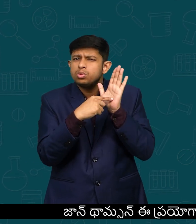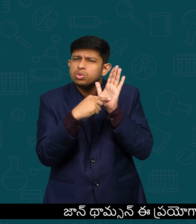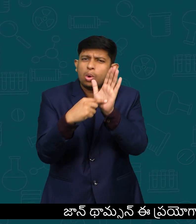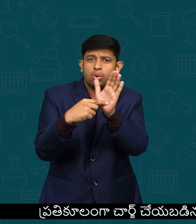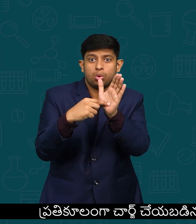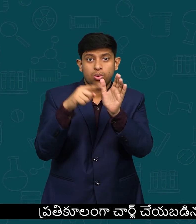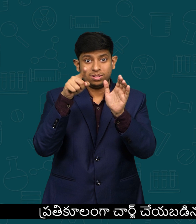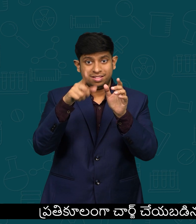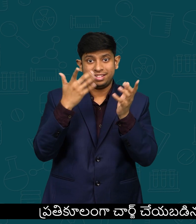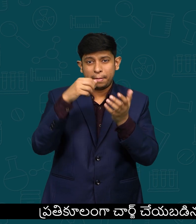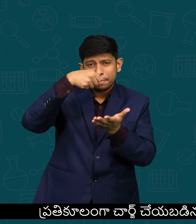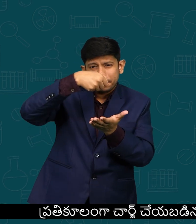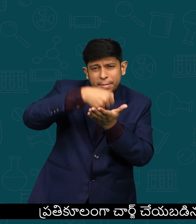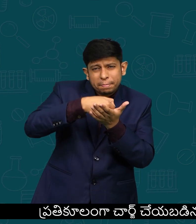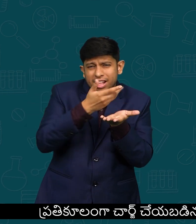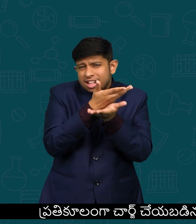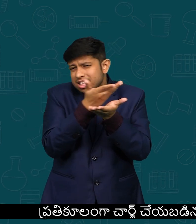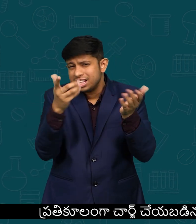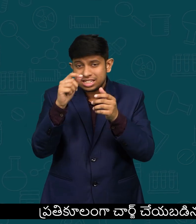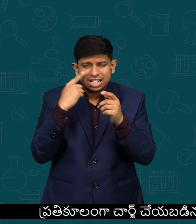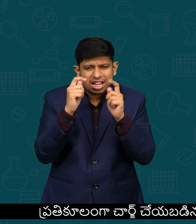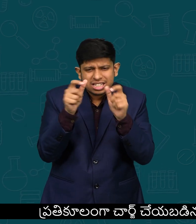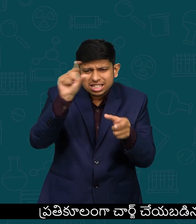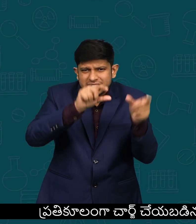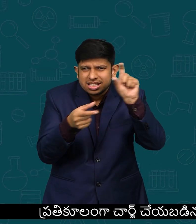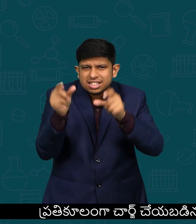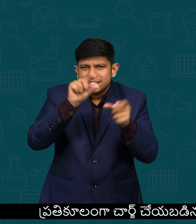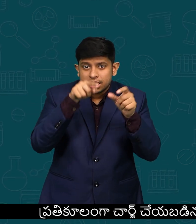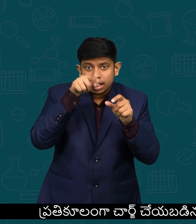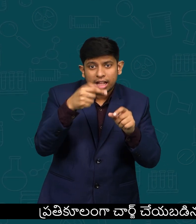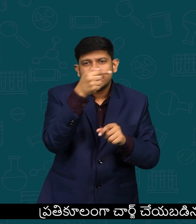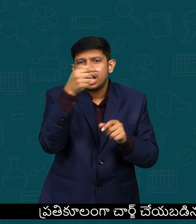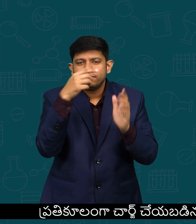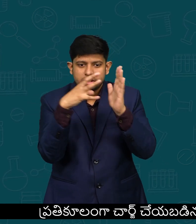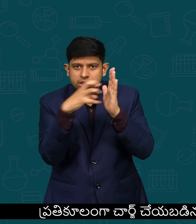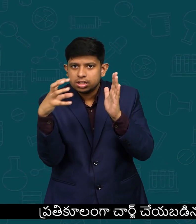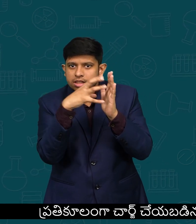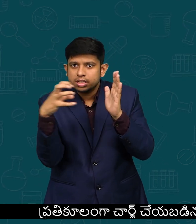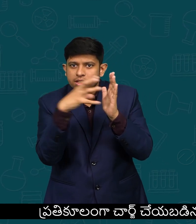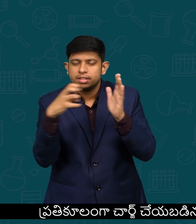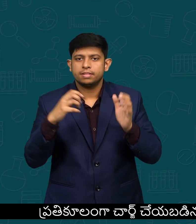పరమాణువులలో ప్రతికూలంగా ఛార్జ్ చేయబడిన కణాలు ఉన్నాయని నిరూపించాడు.